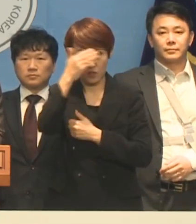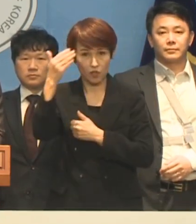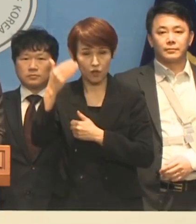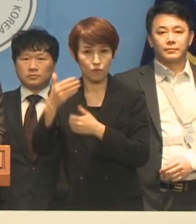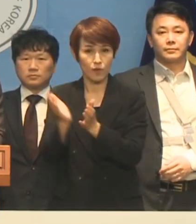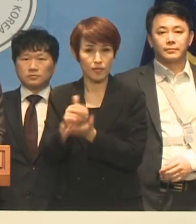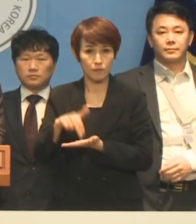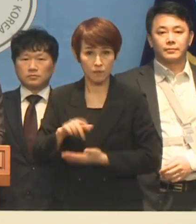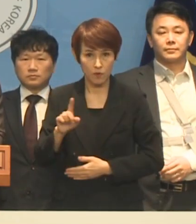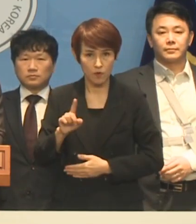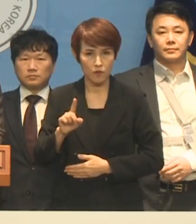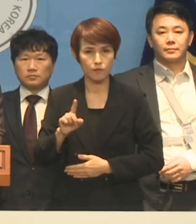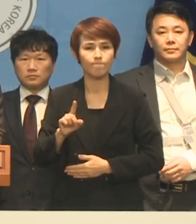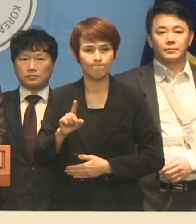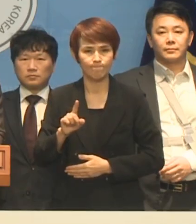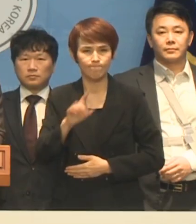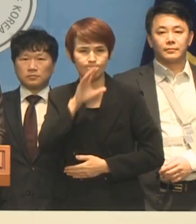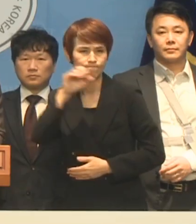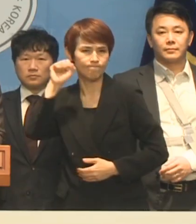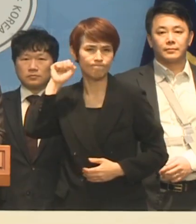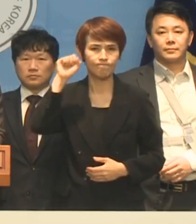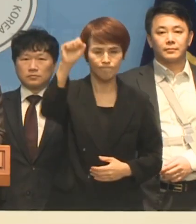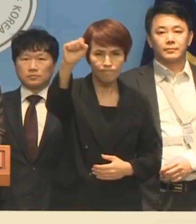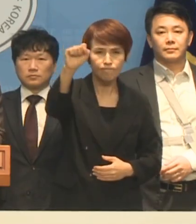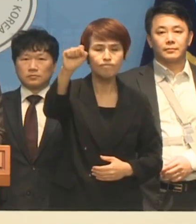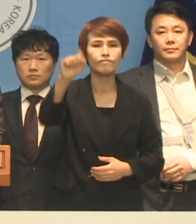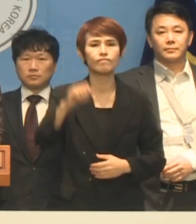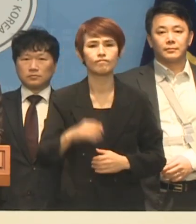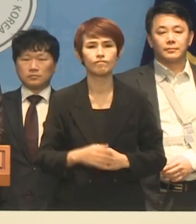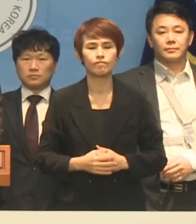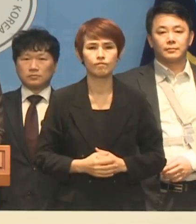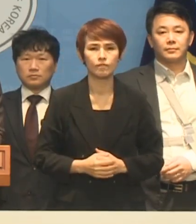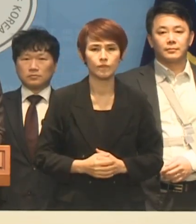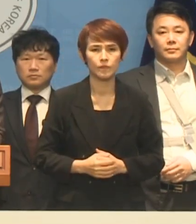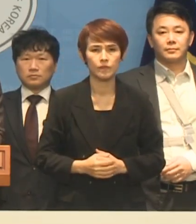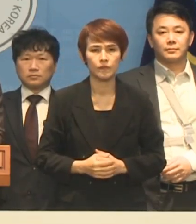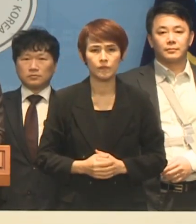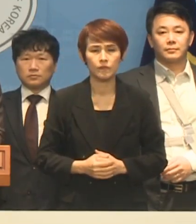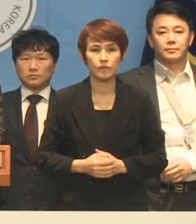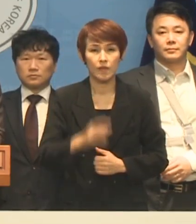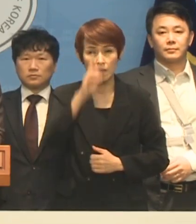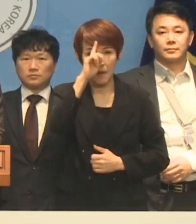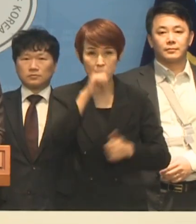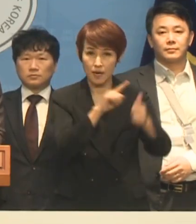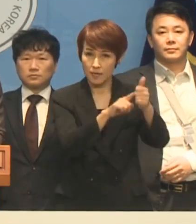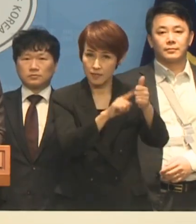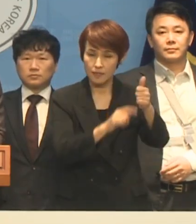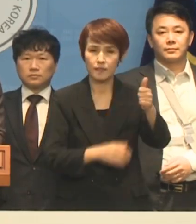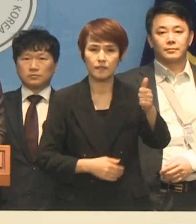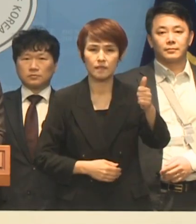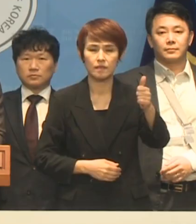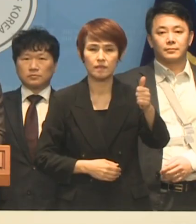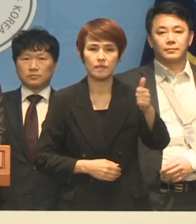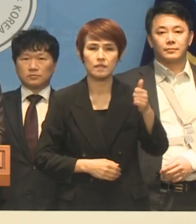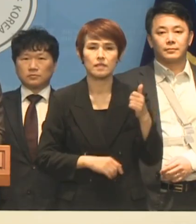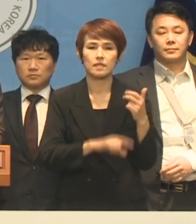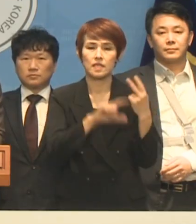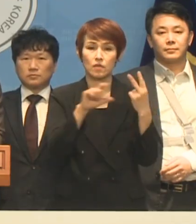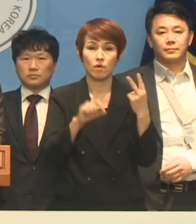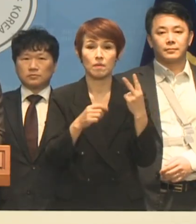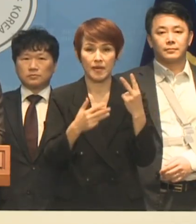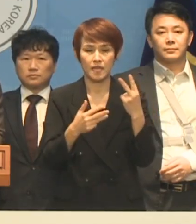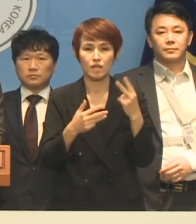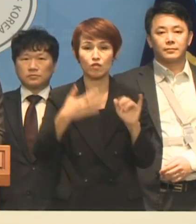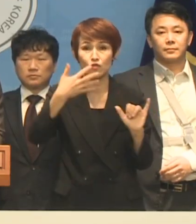청년문과는 강력한 규탄의 뜻을 밝힙니다. 박구용 전 원장은 지난 8일